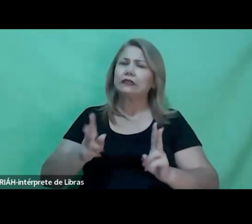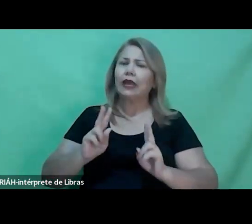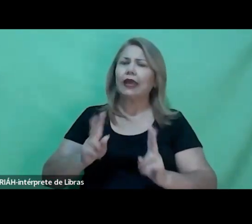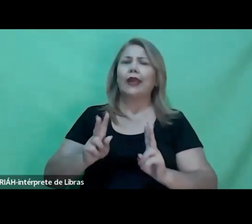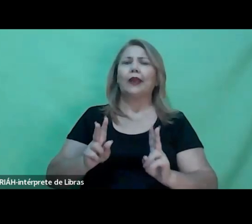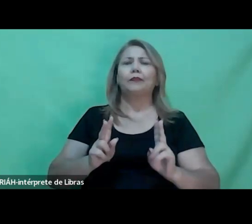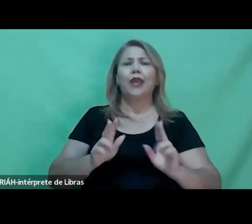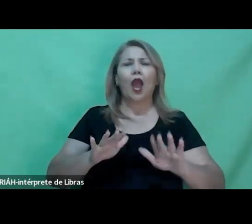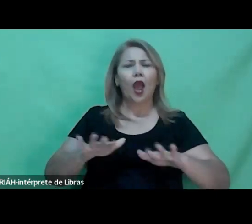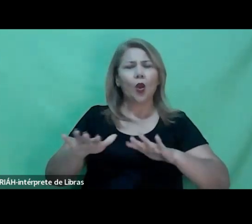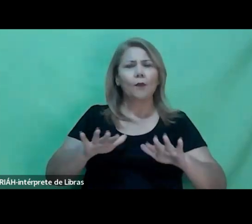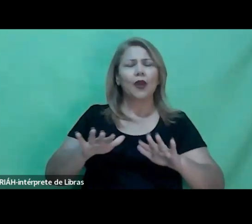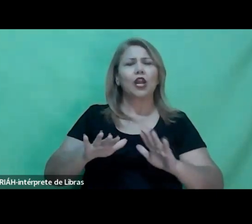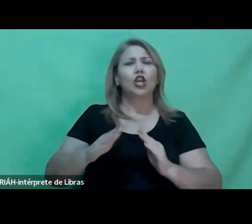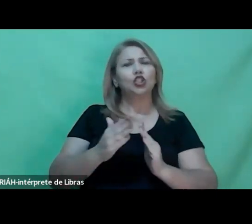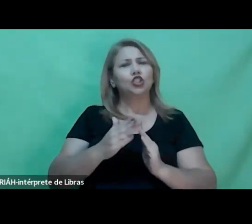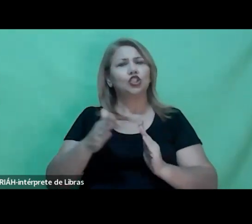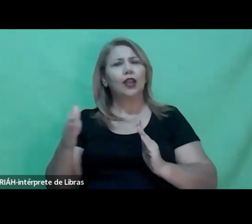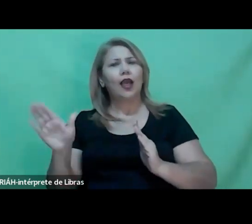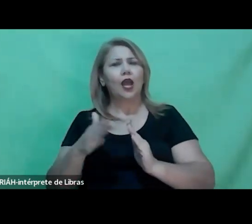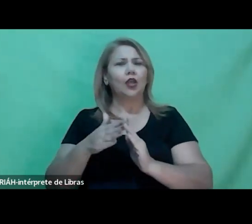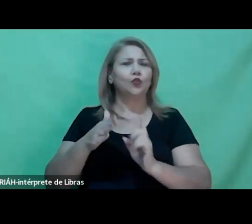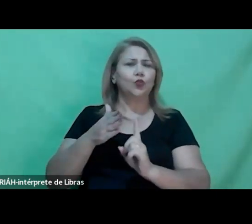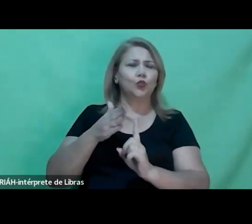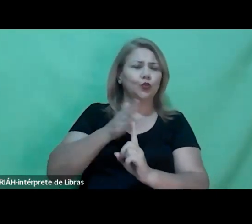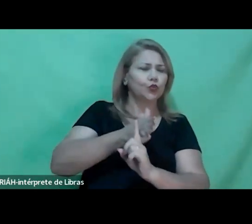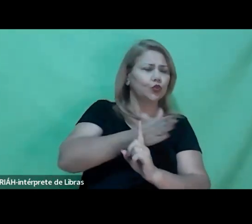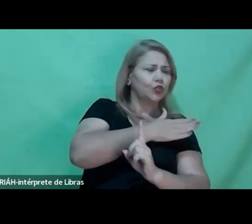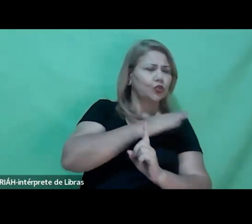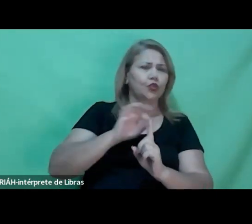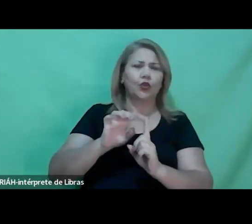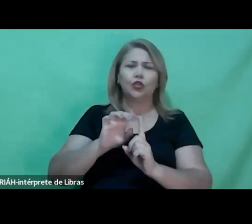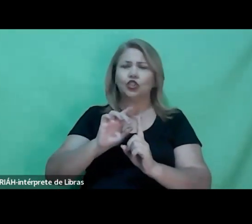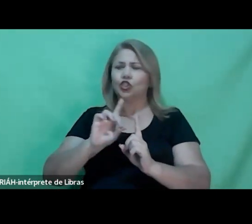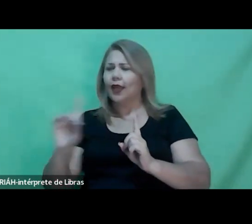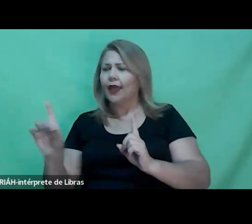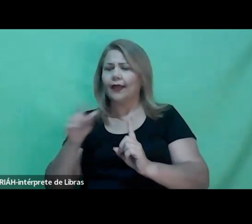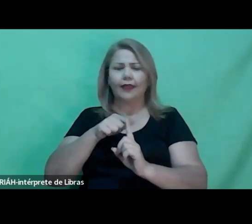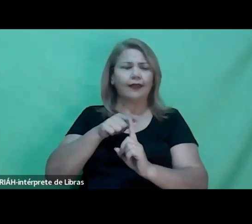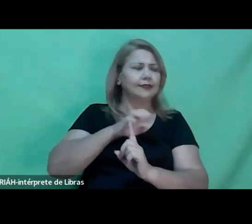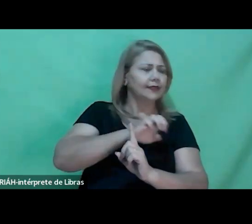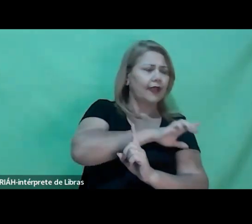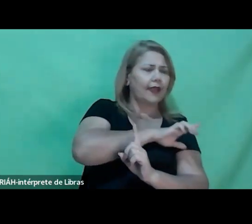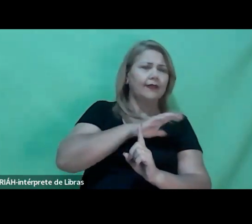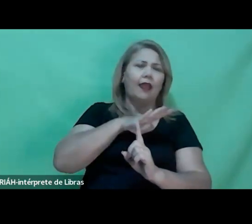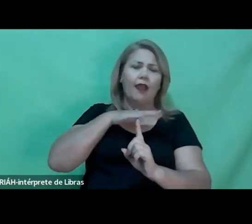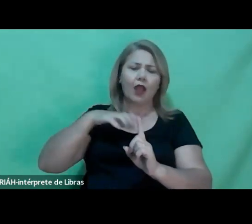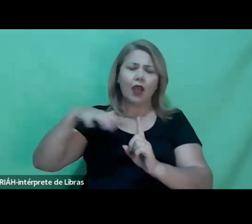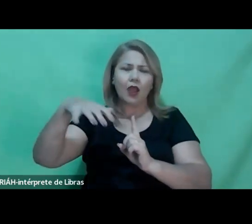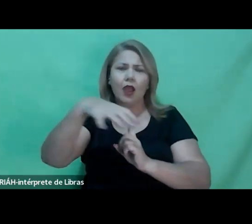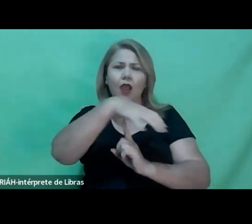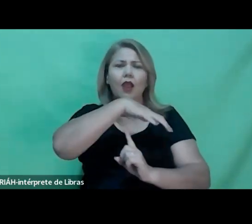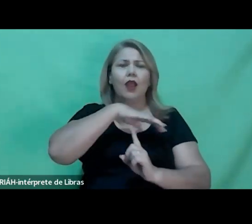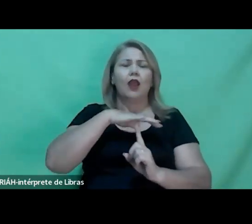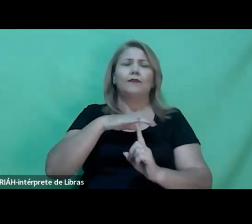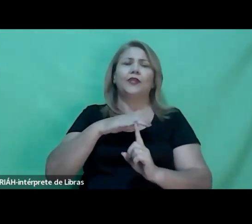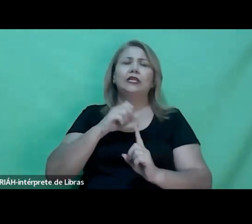o cuando describo acontecimientos seguir los el orden de los acontecimientos no utilizar frases complicadas eh